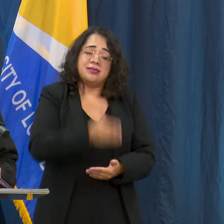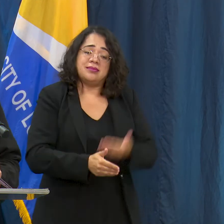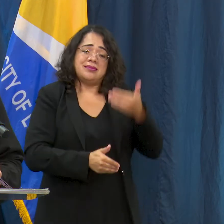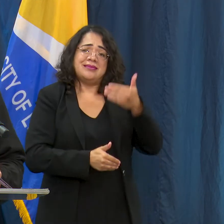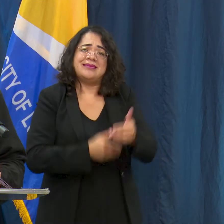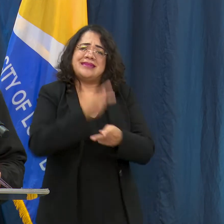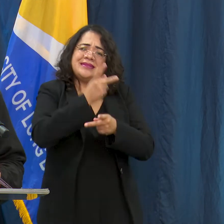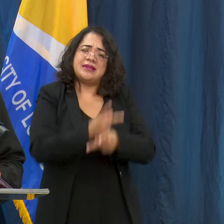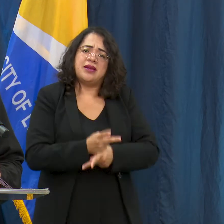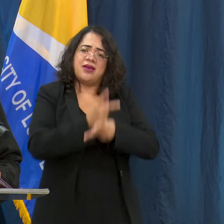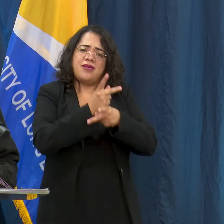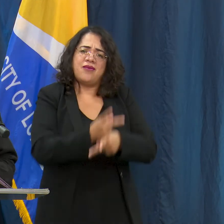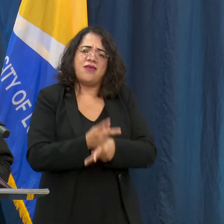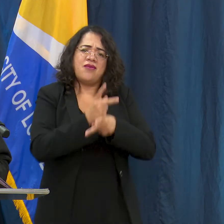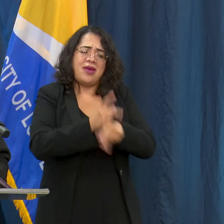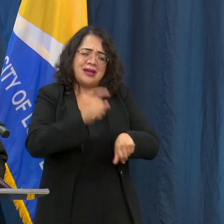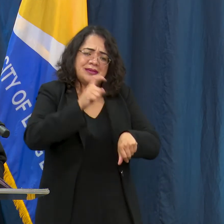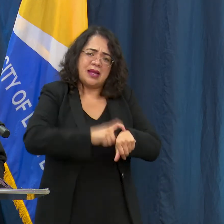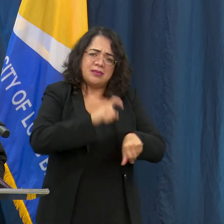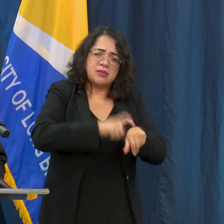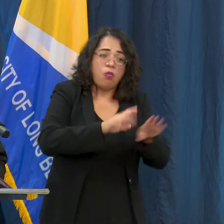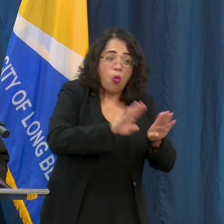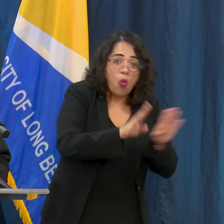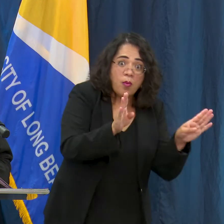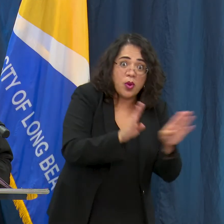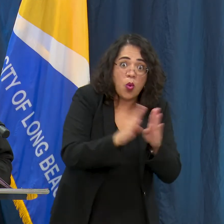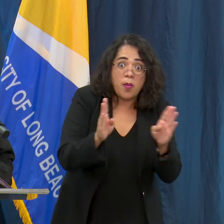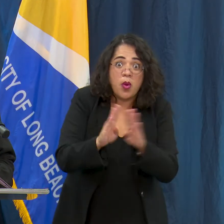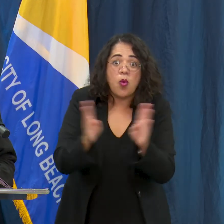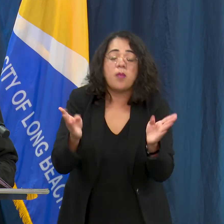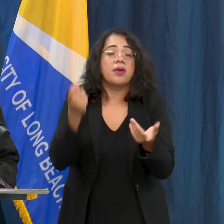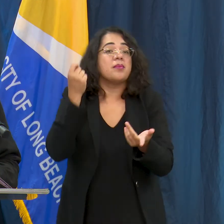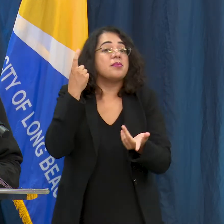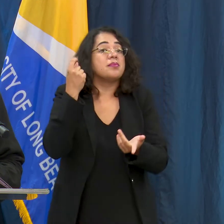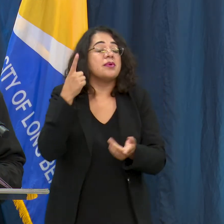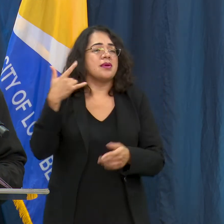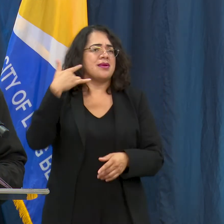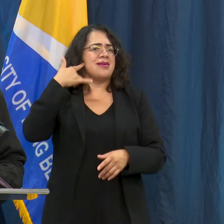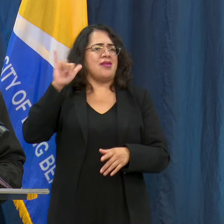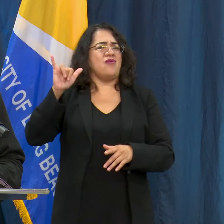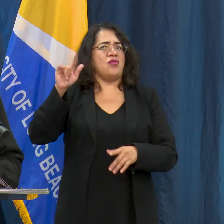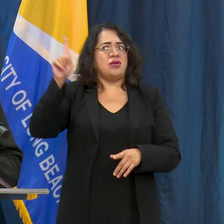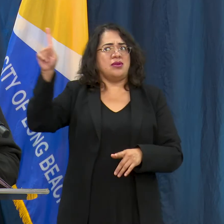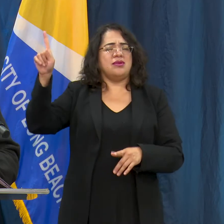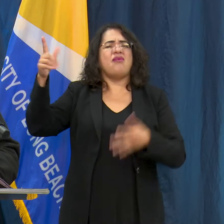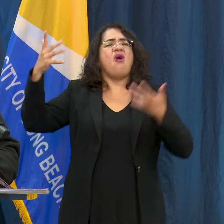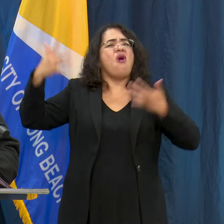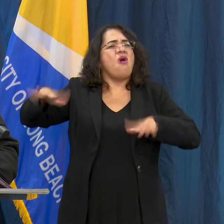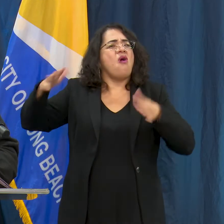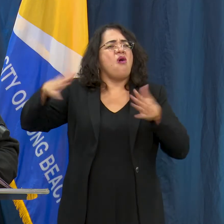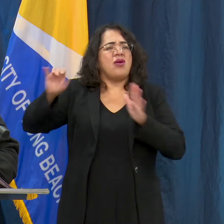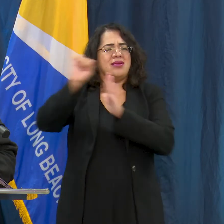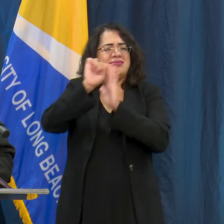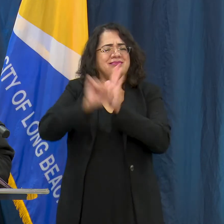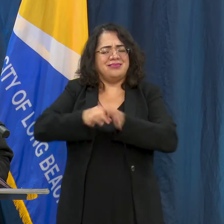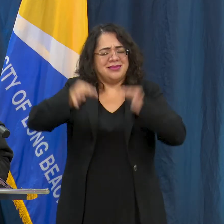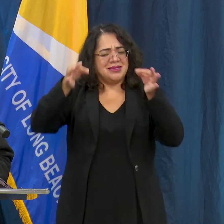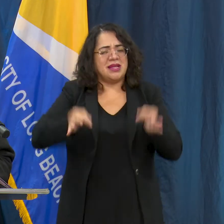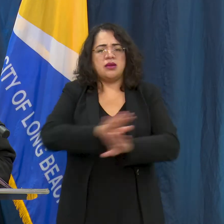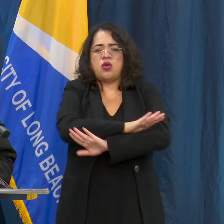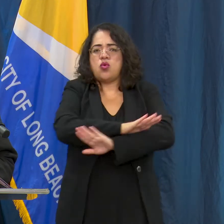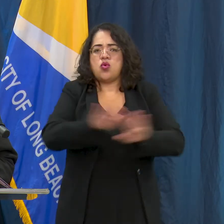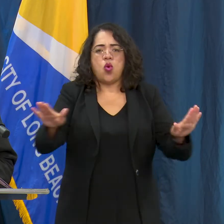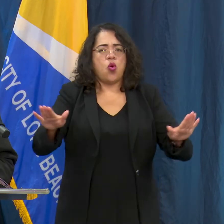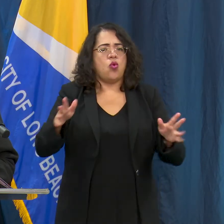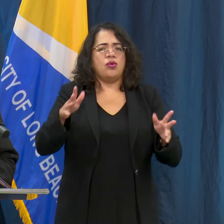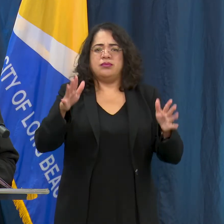Hemos tenido mucho cuidado, pero eso está fuera de nuestro control. Esto está controlado por el Estado de California. Solo se permite, por lo